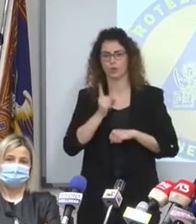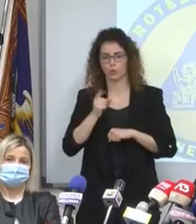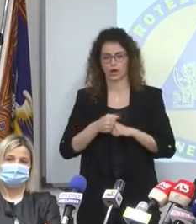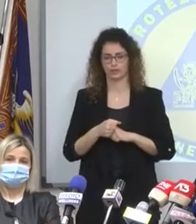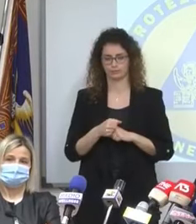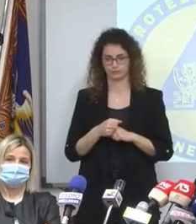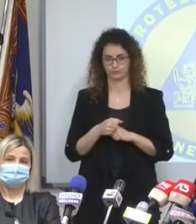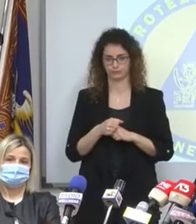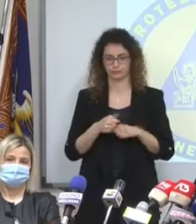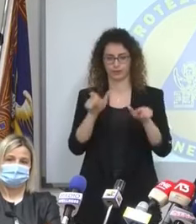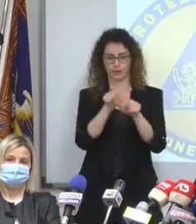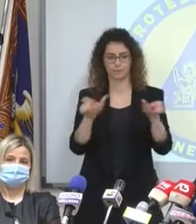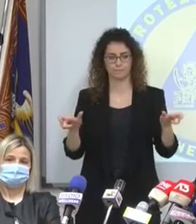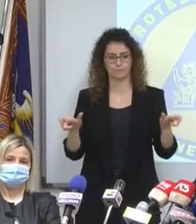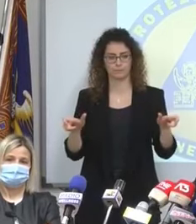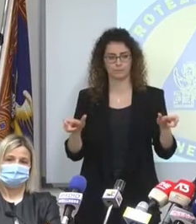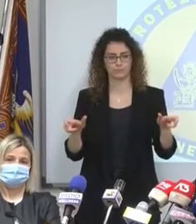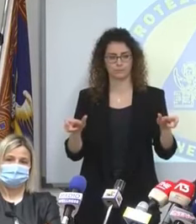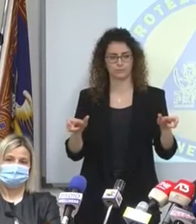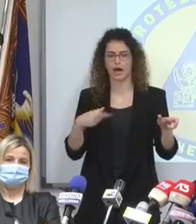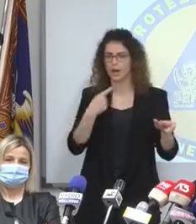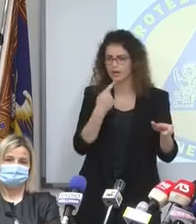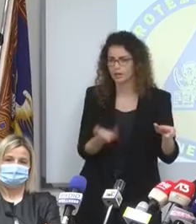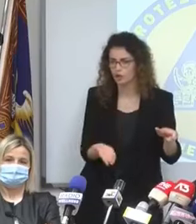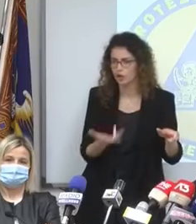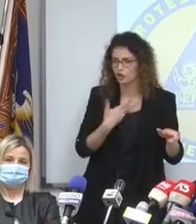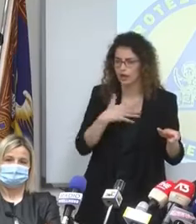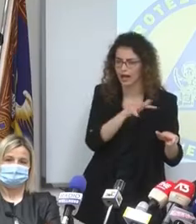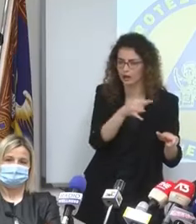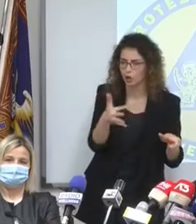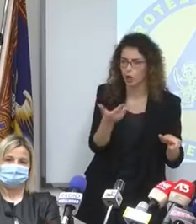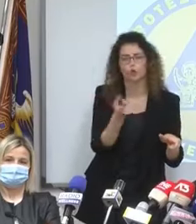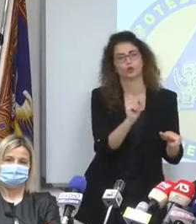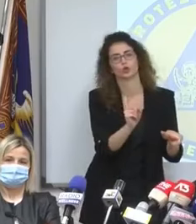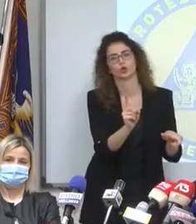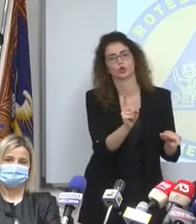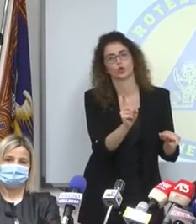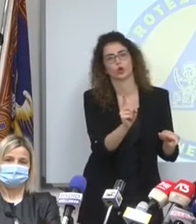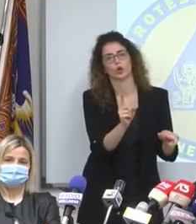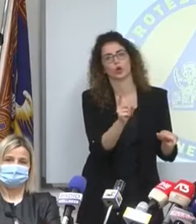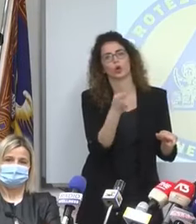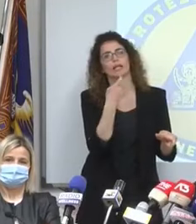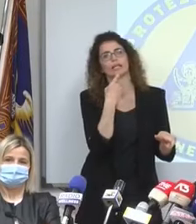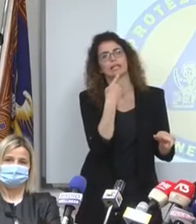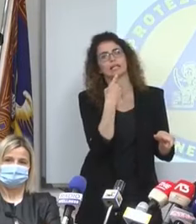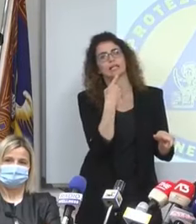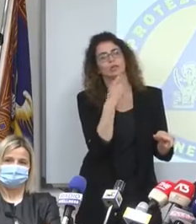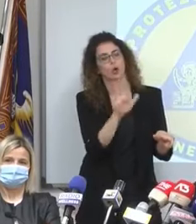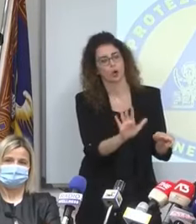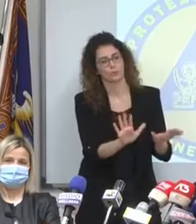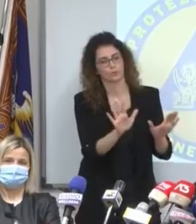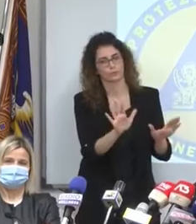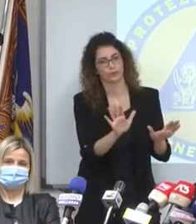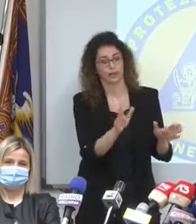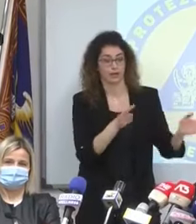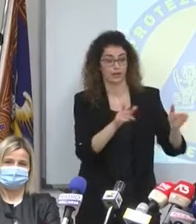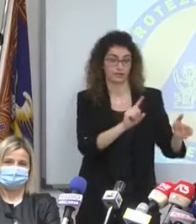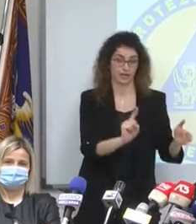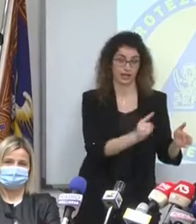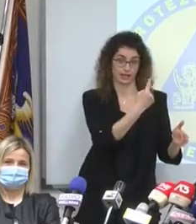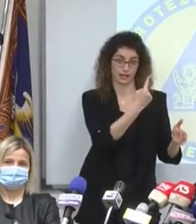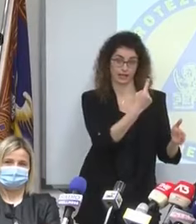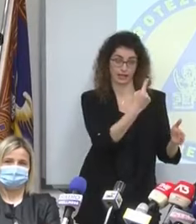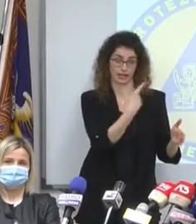sono soggetti in età 70-70. Quelli che hai detto prima non sono altri. No, non sono altri. Quelli sono quelli che erano della prima fase,